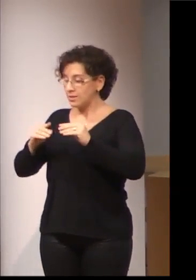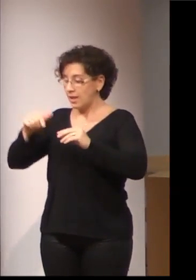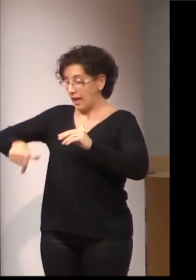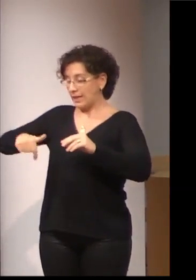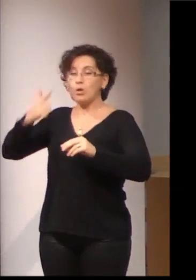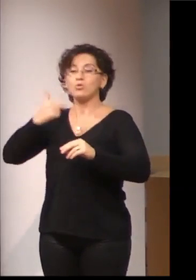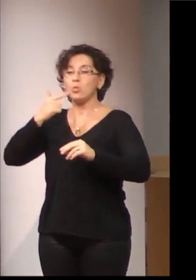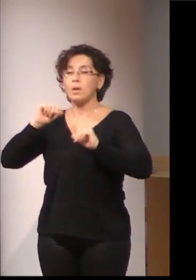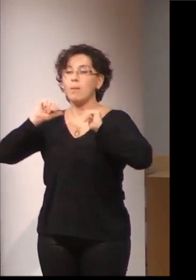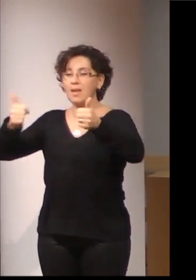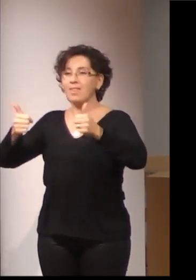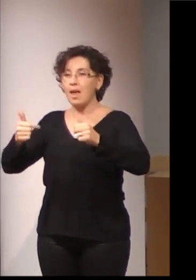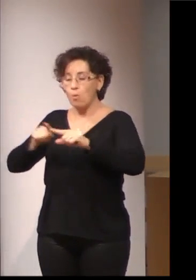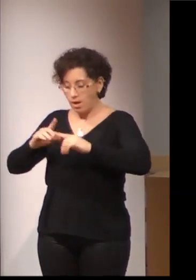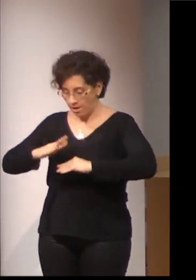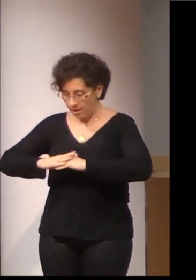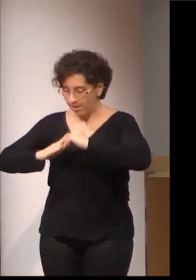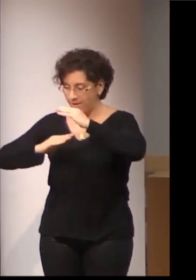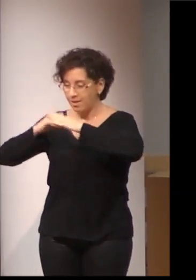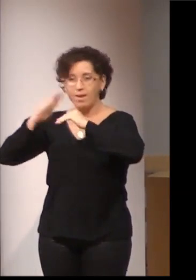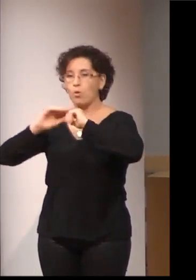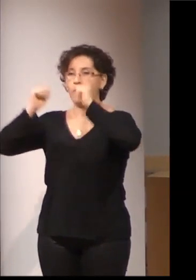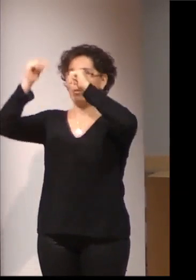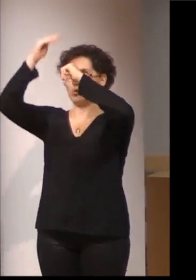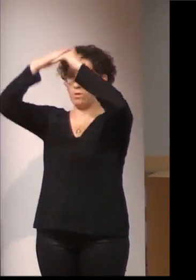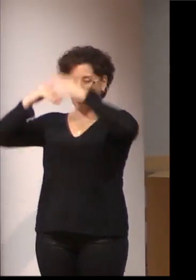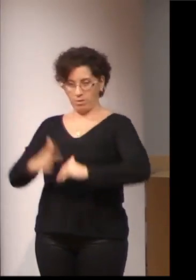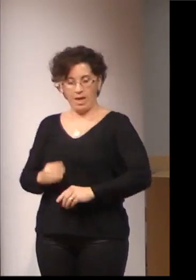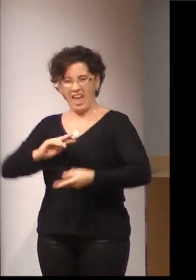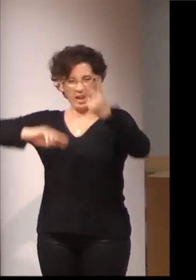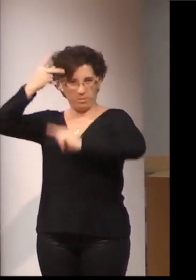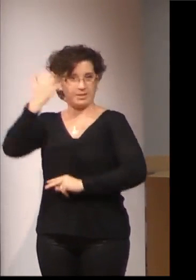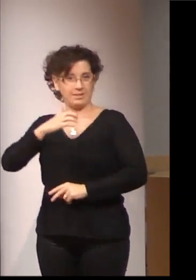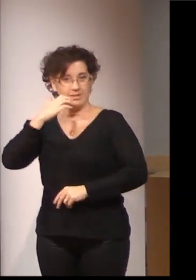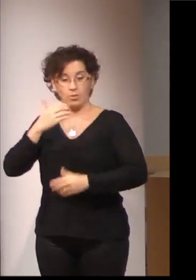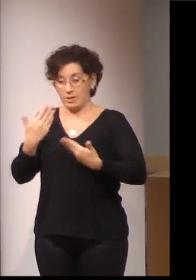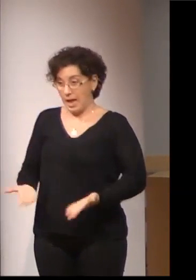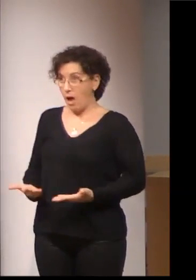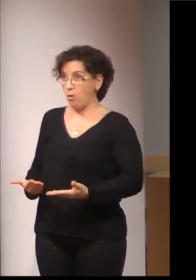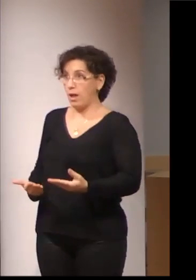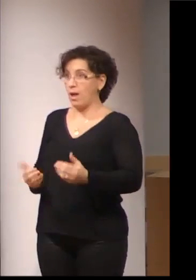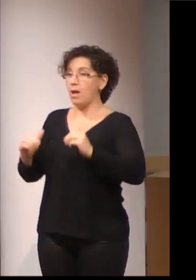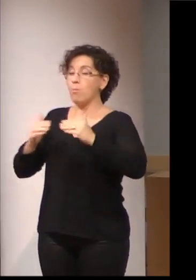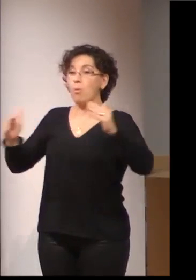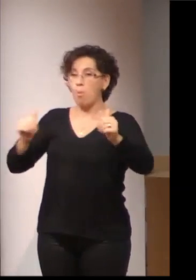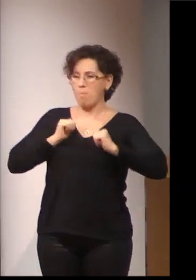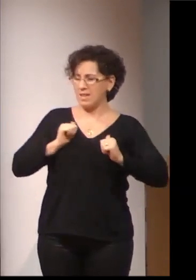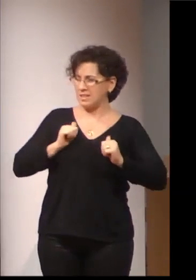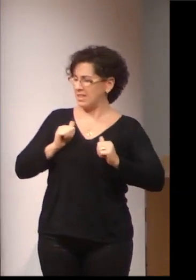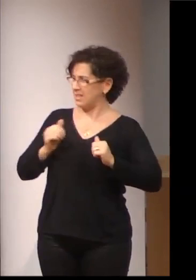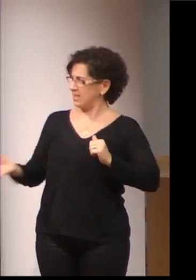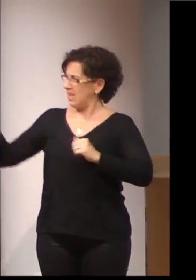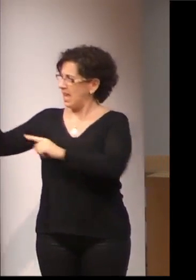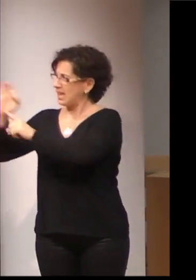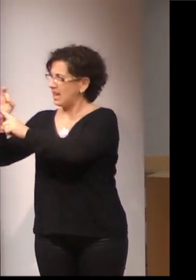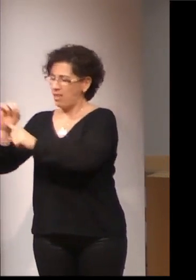comenzó primero con los másteres y luego con los grados. El hecho de que ahora ya existan grados sobre lengua de signos, pues nos hace que tengamos que replantearnos